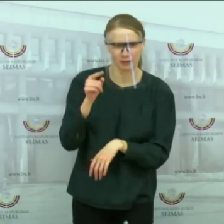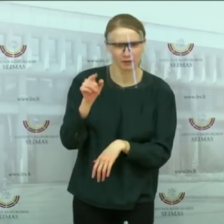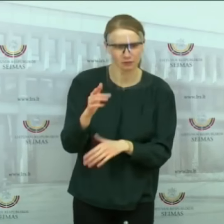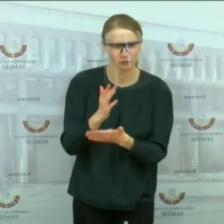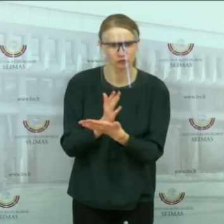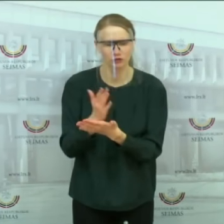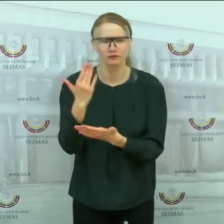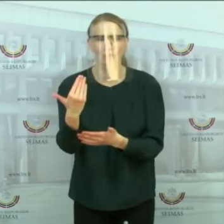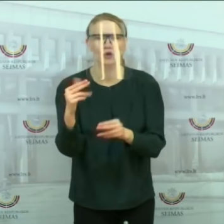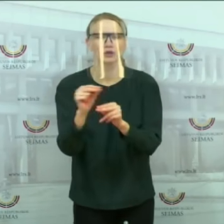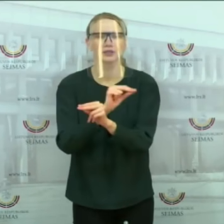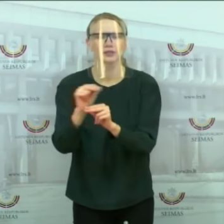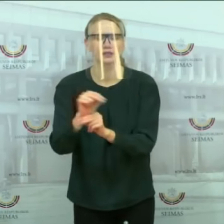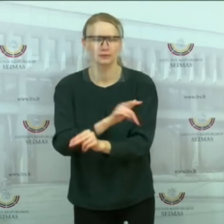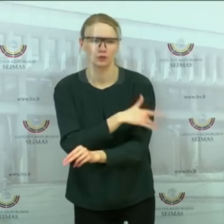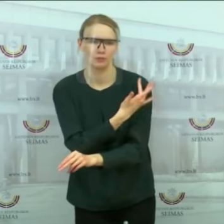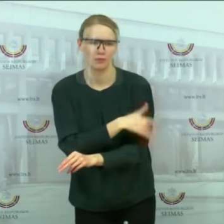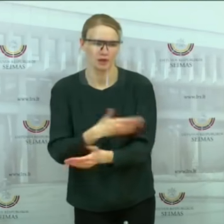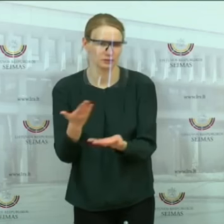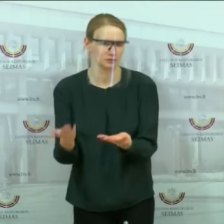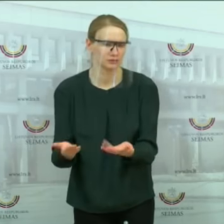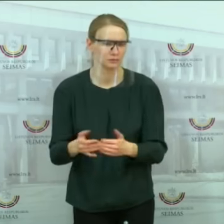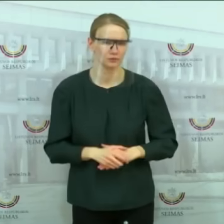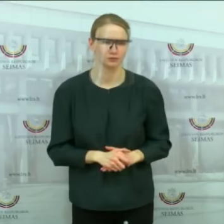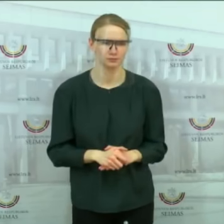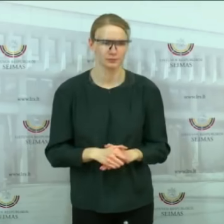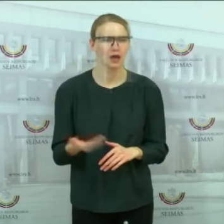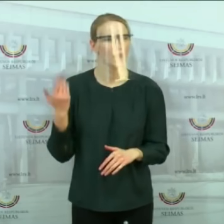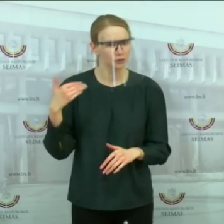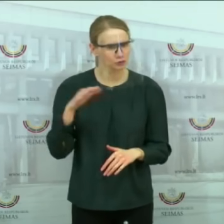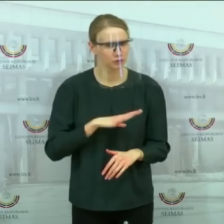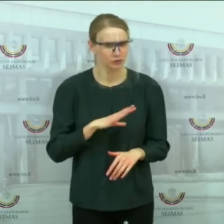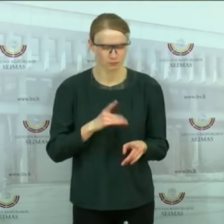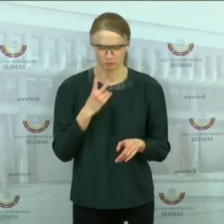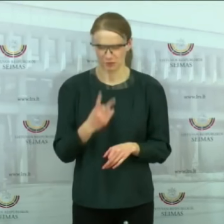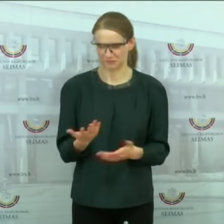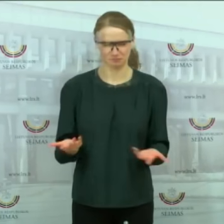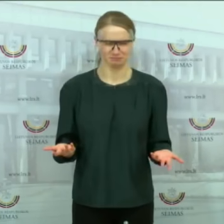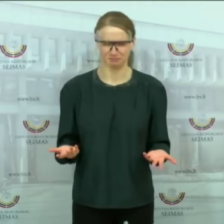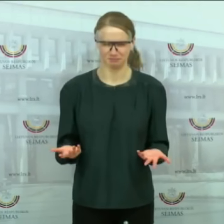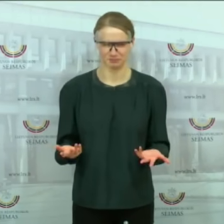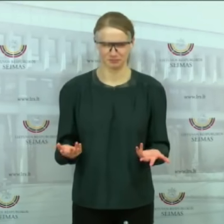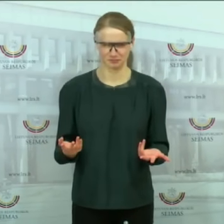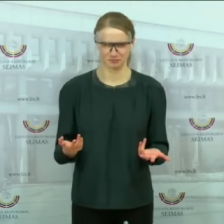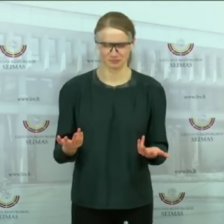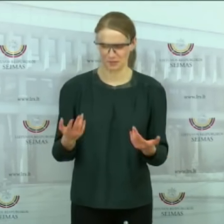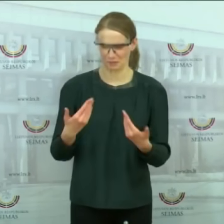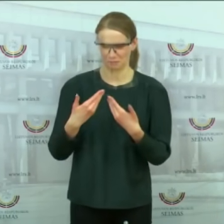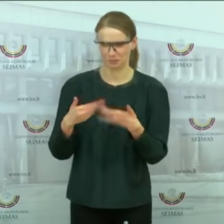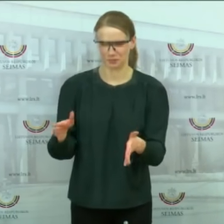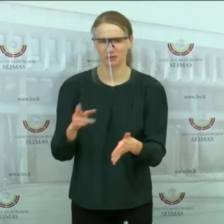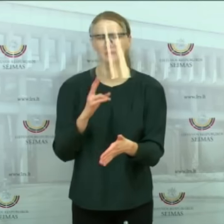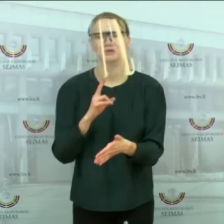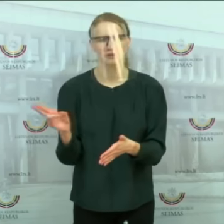paslaugų teikimas ir tikrai, na, ir anksčiau mes tos logikos nelabai matėm, kad vienintelis steigėjas